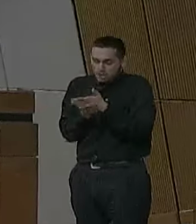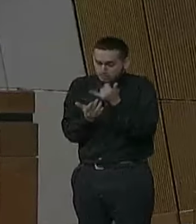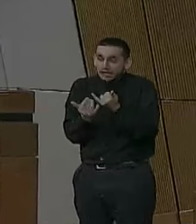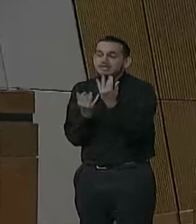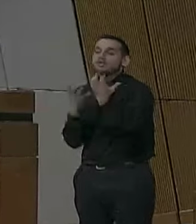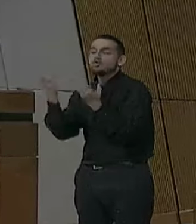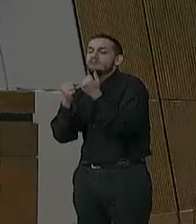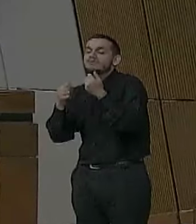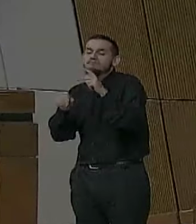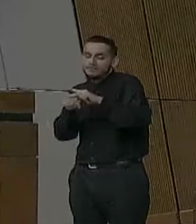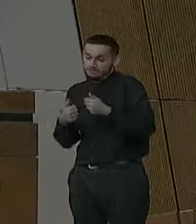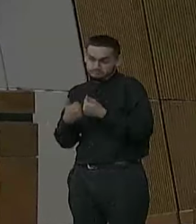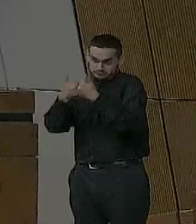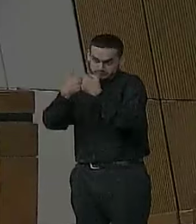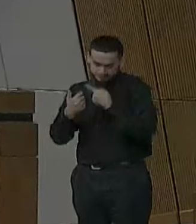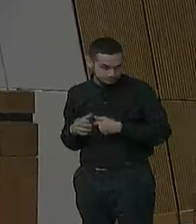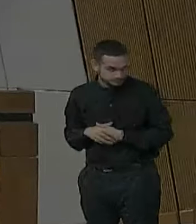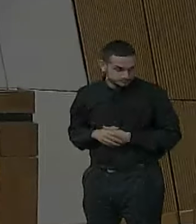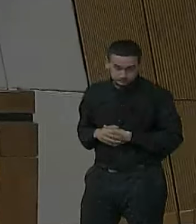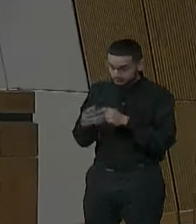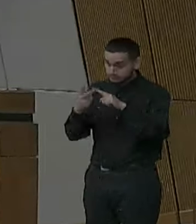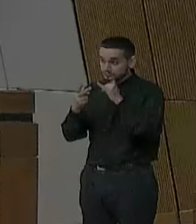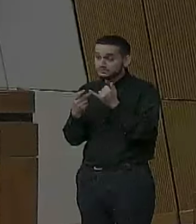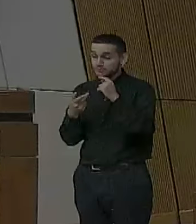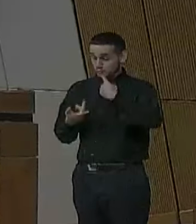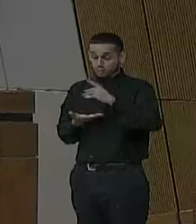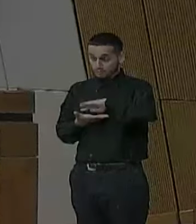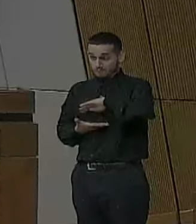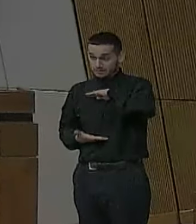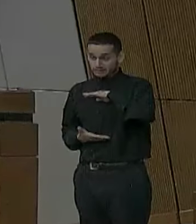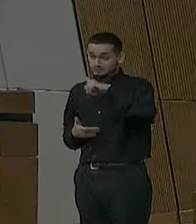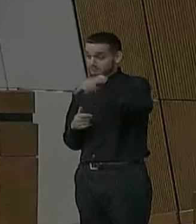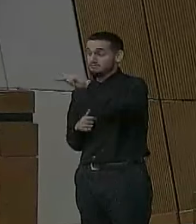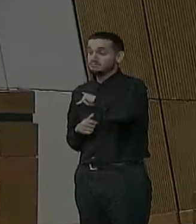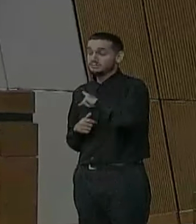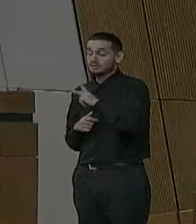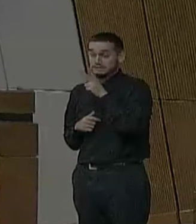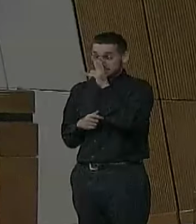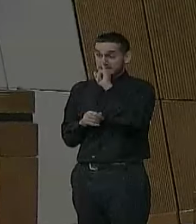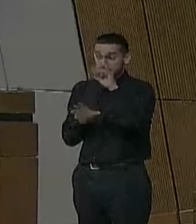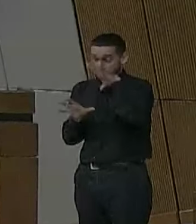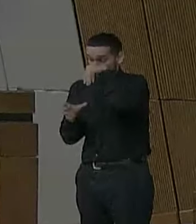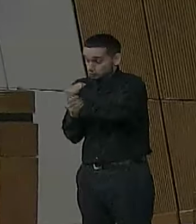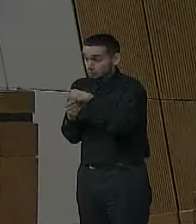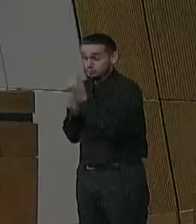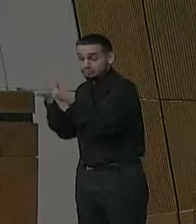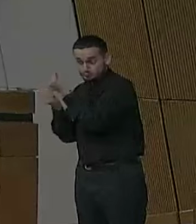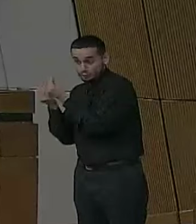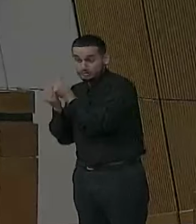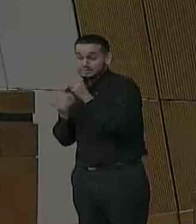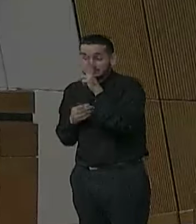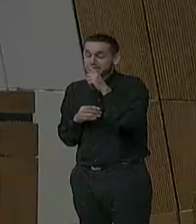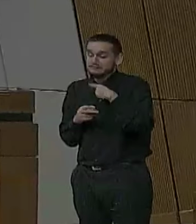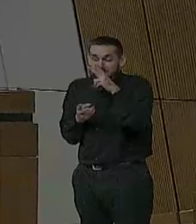¿verdad? Luego tenemos el beneficio de inversiones, que hay muchas personas que al contemplar la inclusión también